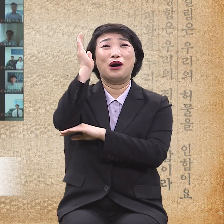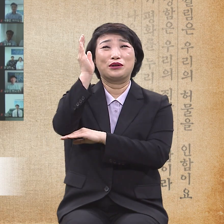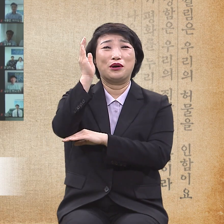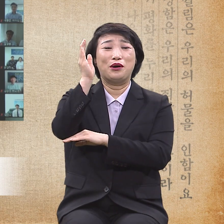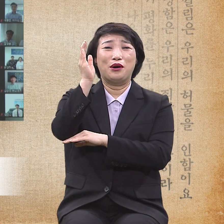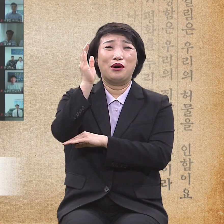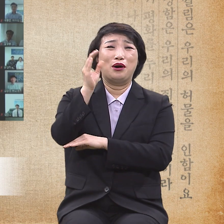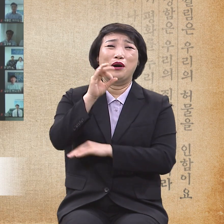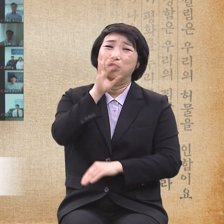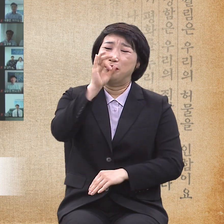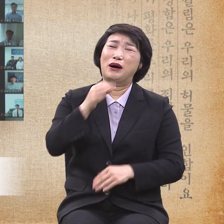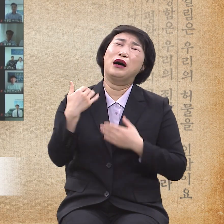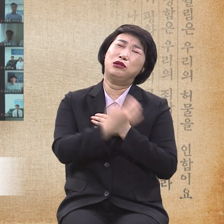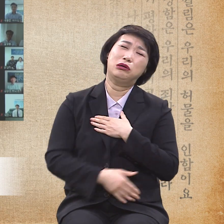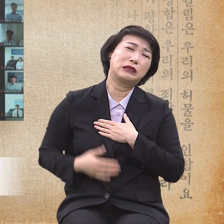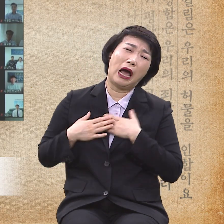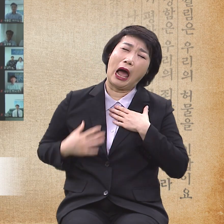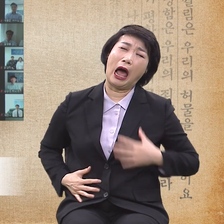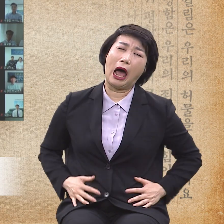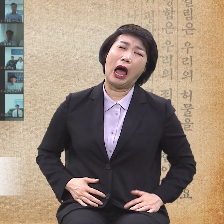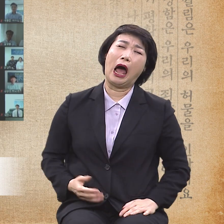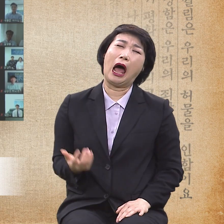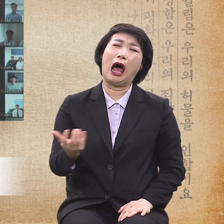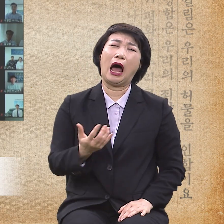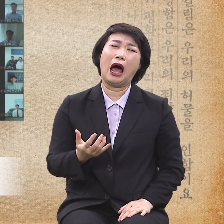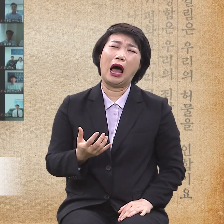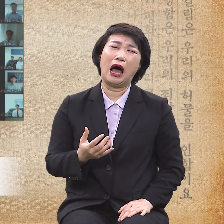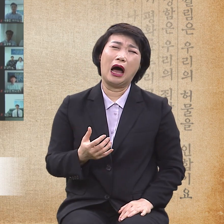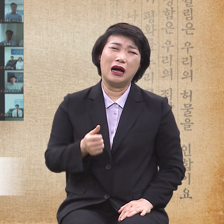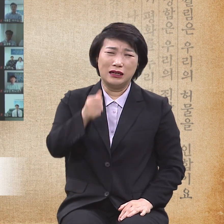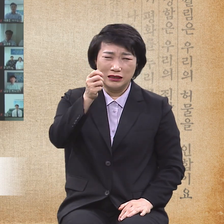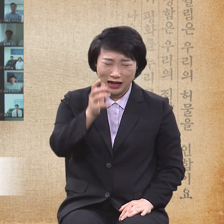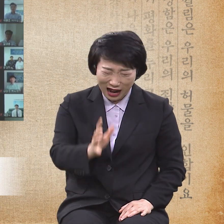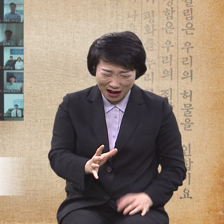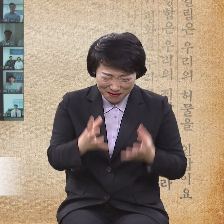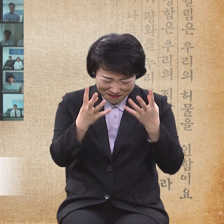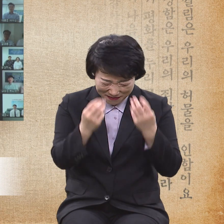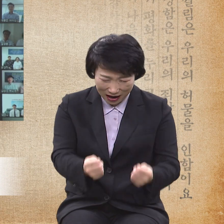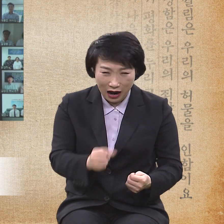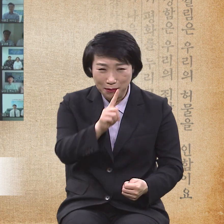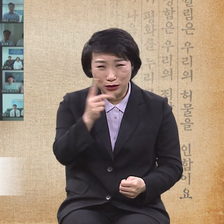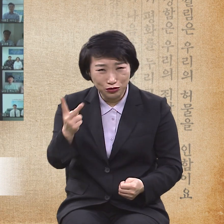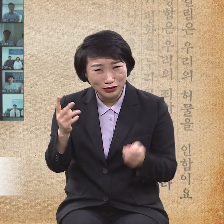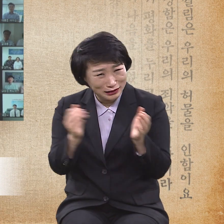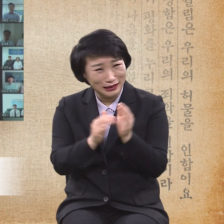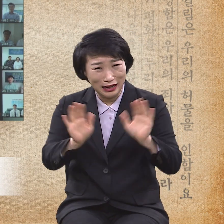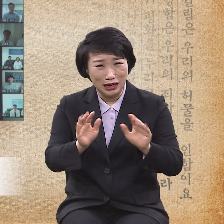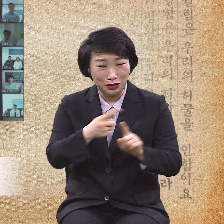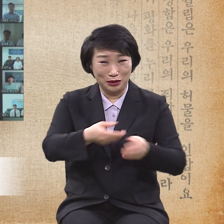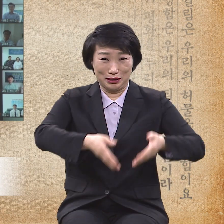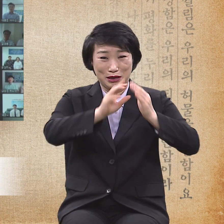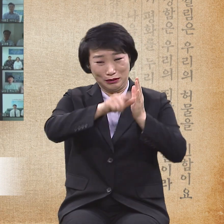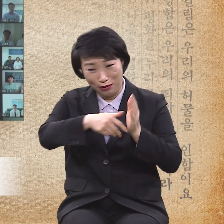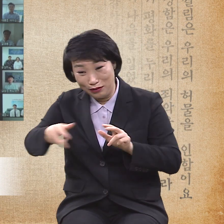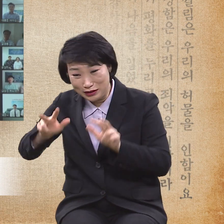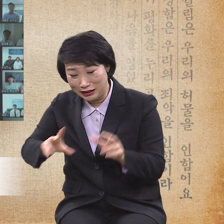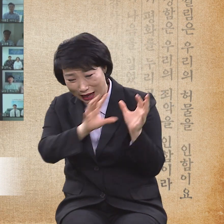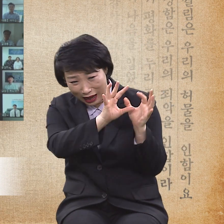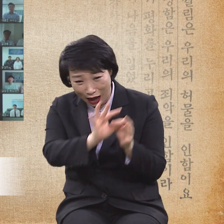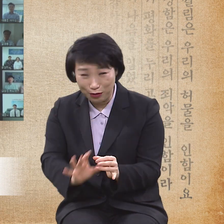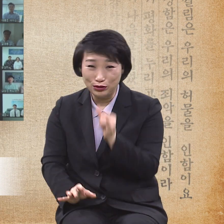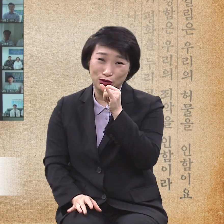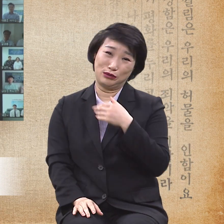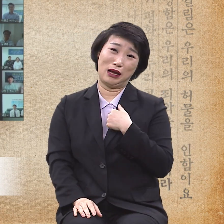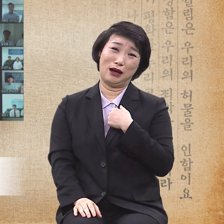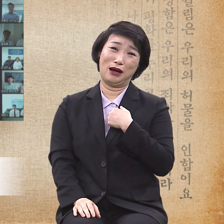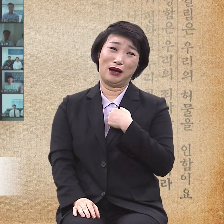설교할 수 없는 육체의 상황이 한 번 더 보는 게 아니에요. 개척에서 오늘까지. 예.